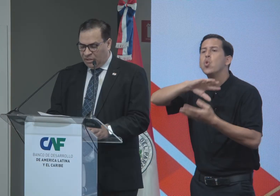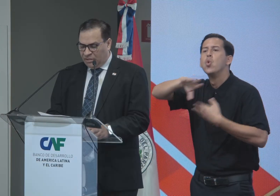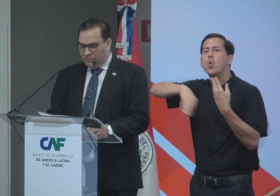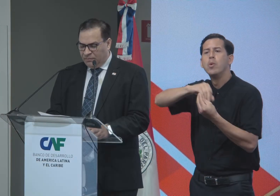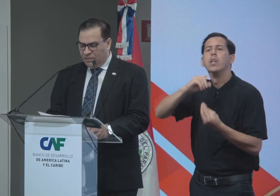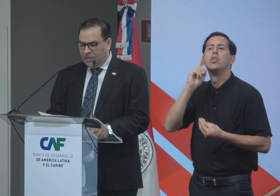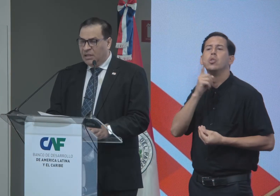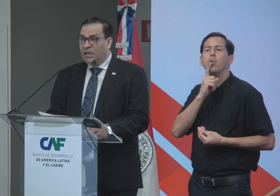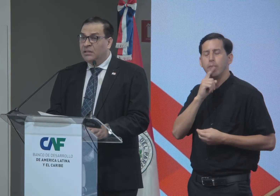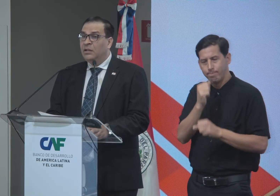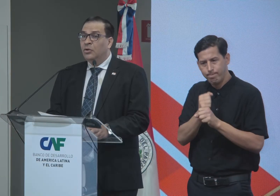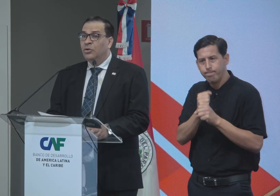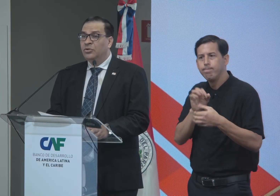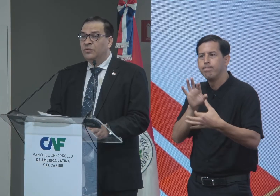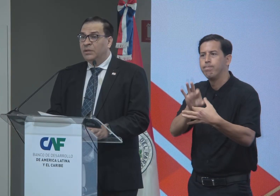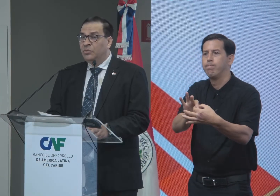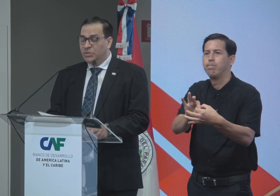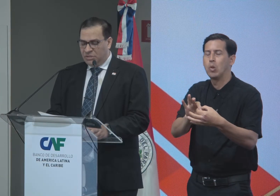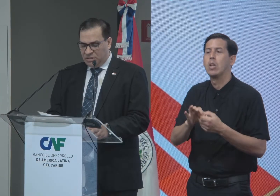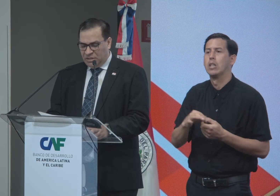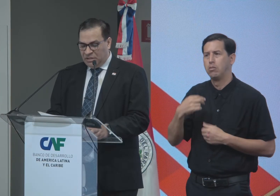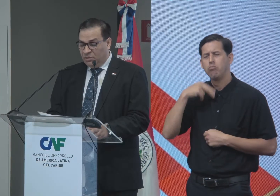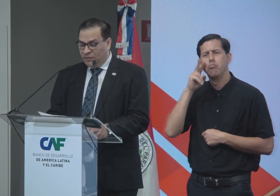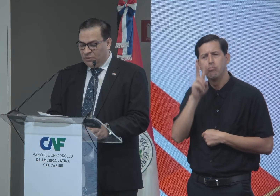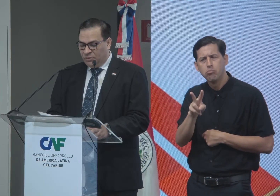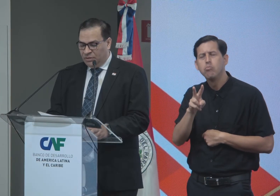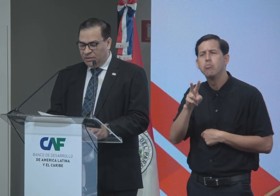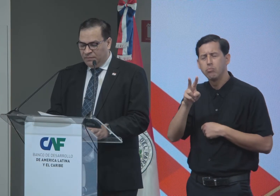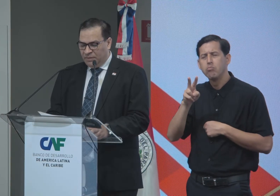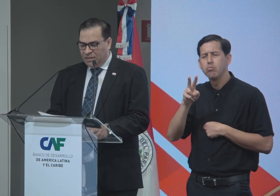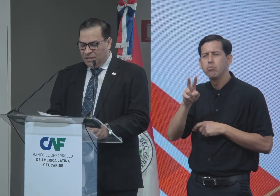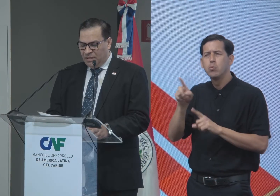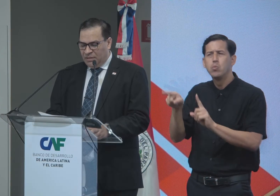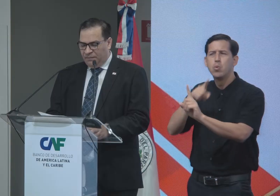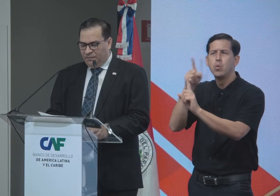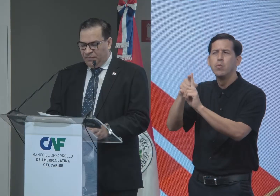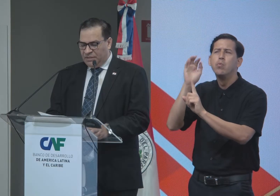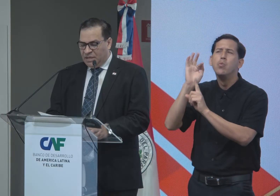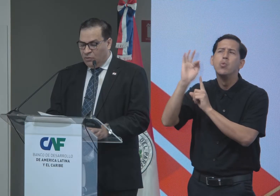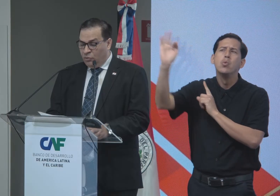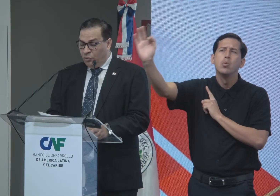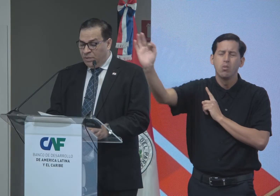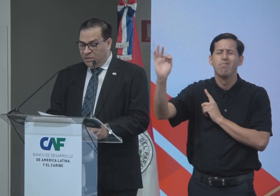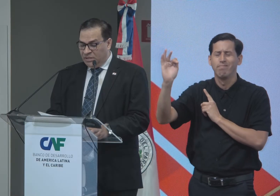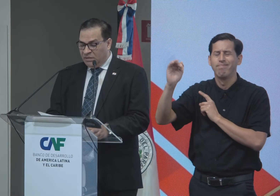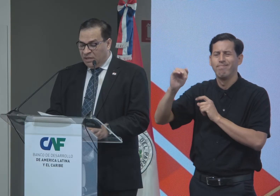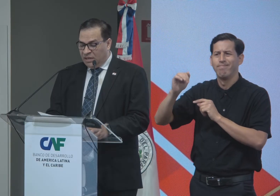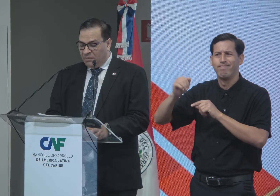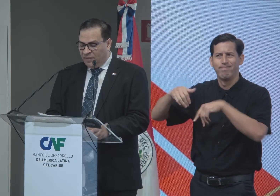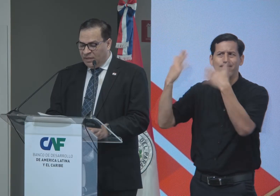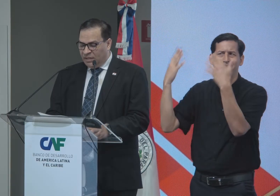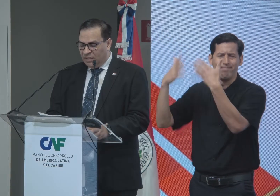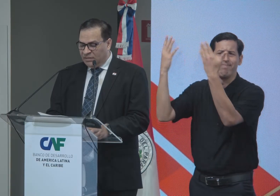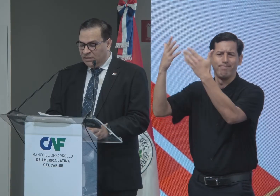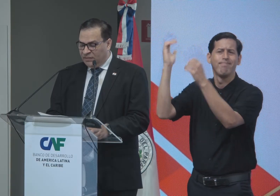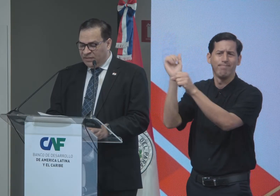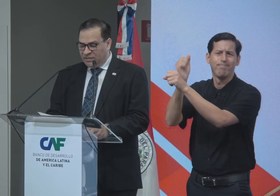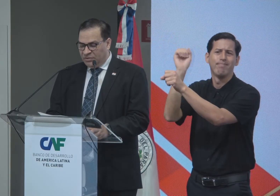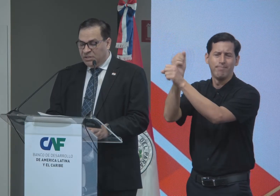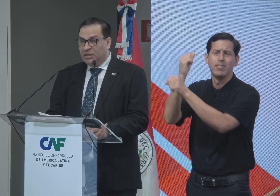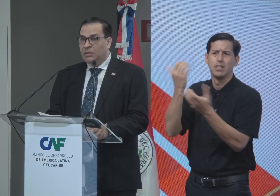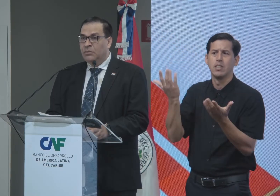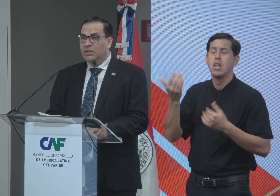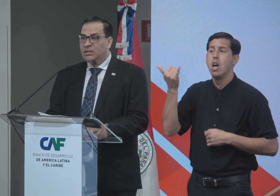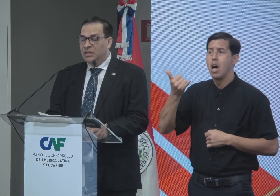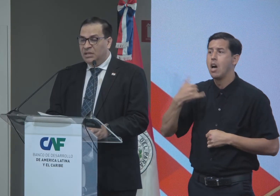sorda. Grandes logros vemos en el horizonte. Ya un comité trabaja para la estandarización